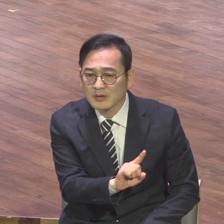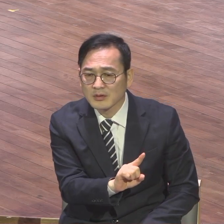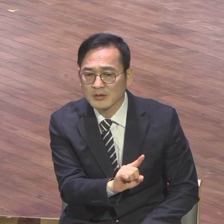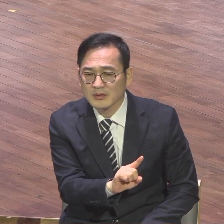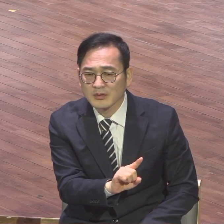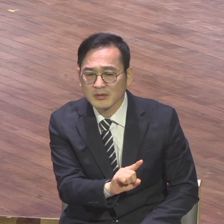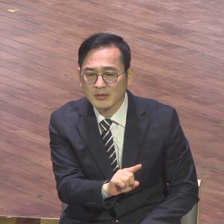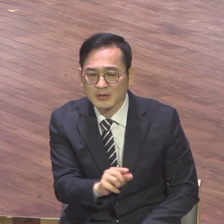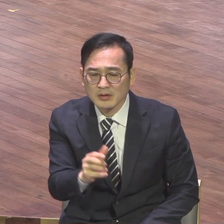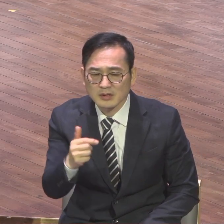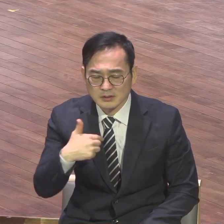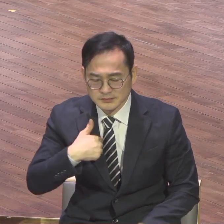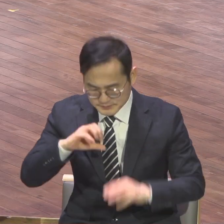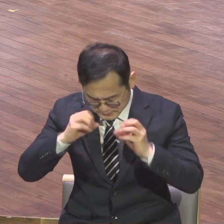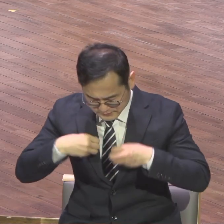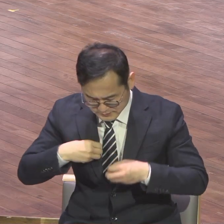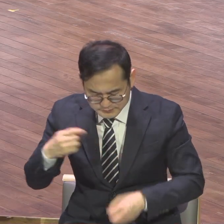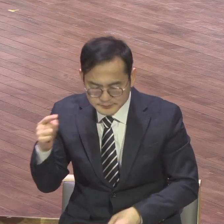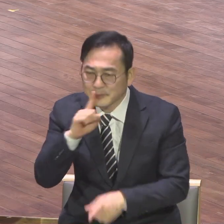어떤 반응을 하는가?